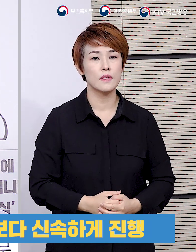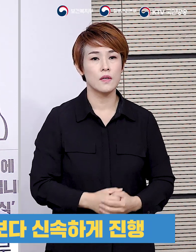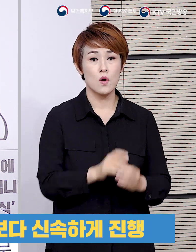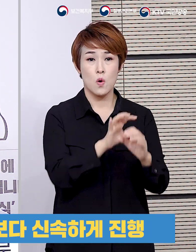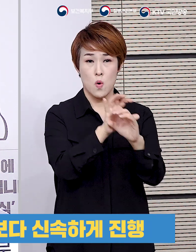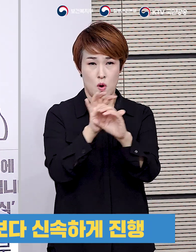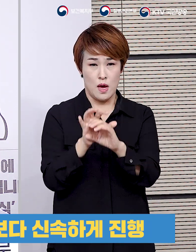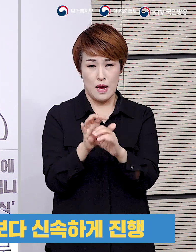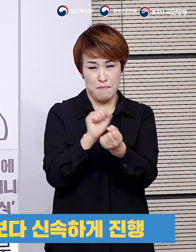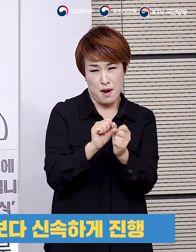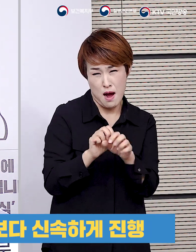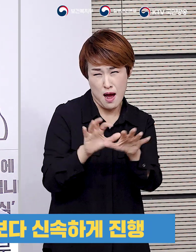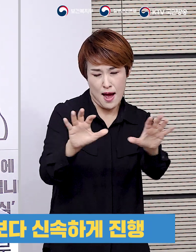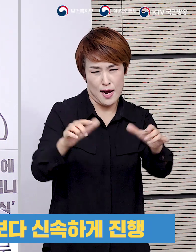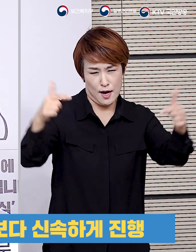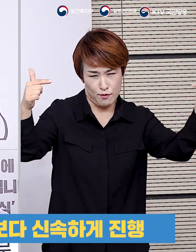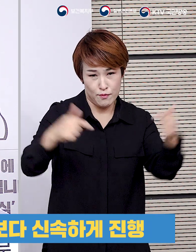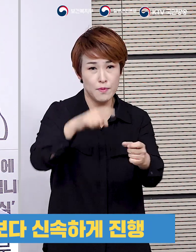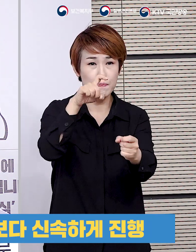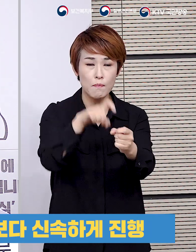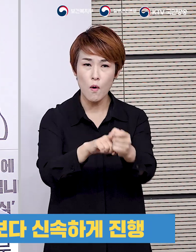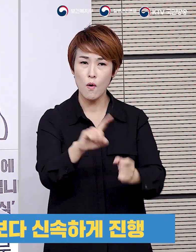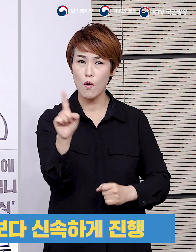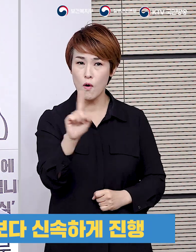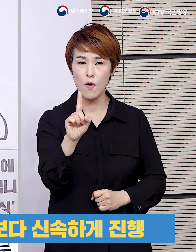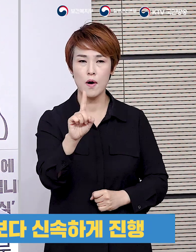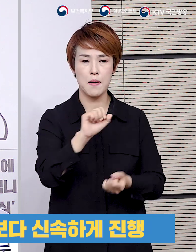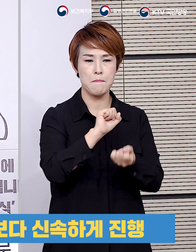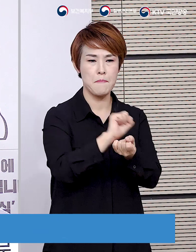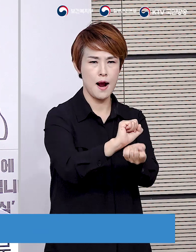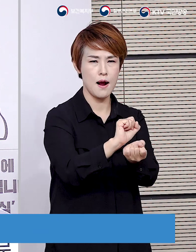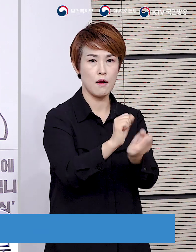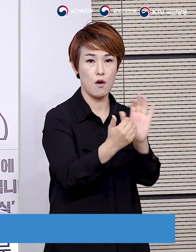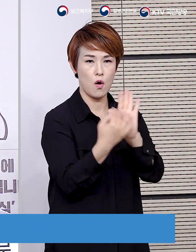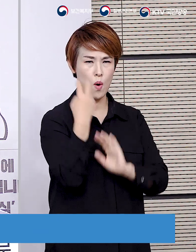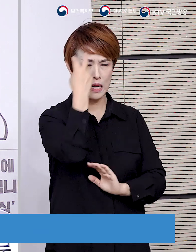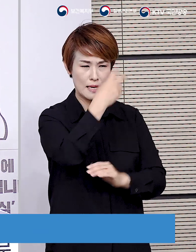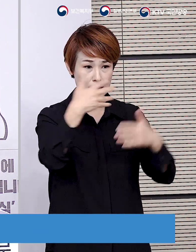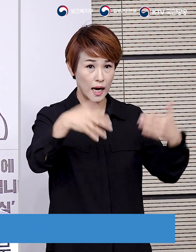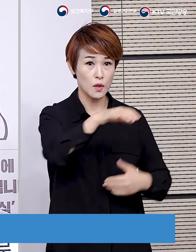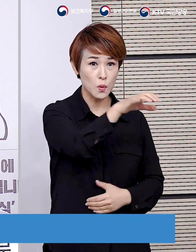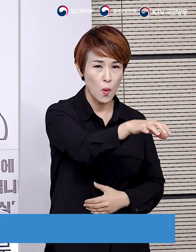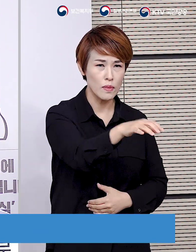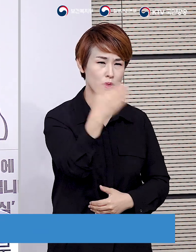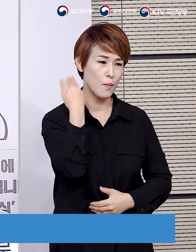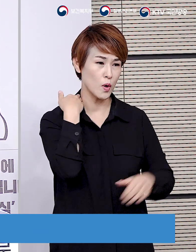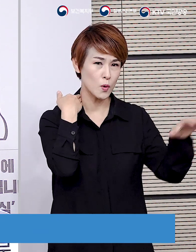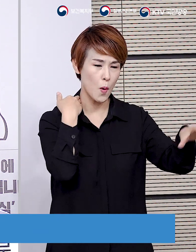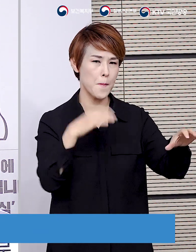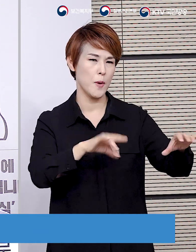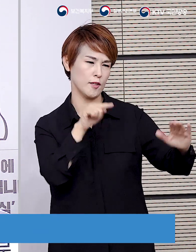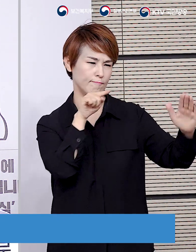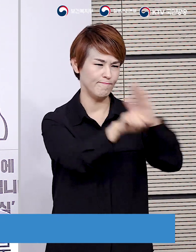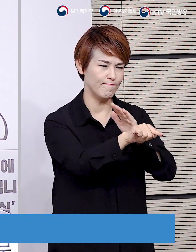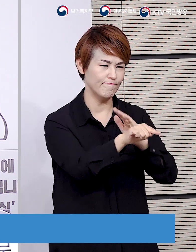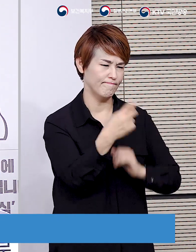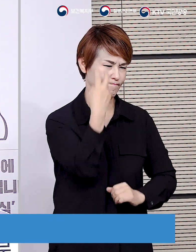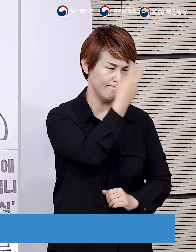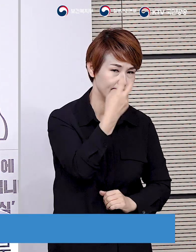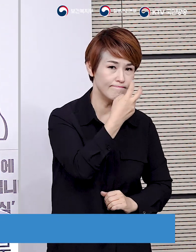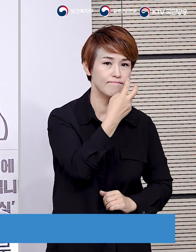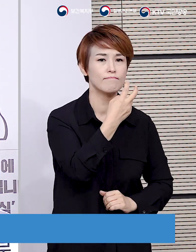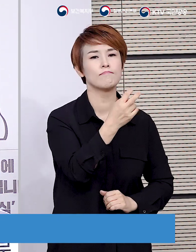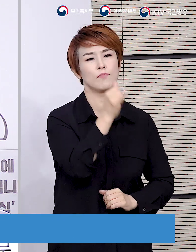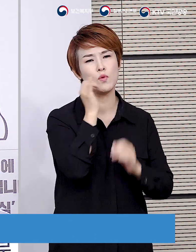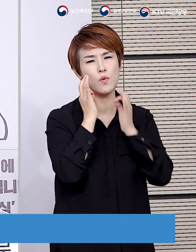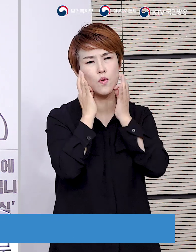있습니다. 코로나19 확산 속도를 늦추기 위해서 방역 관리가 취약한 사각지대를 선제적으로